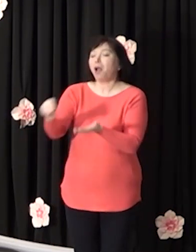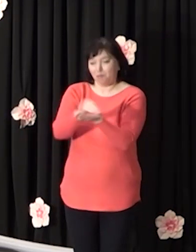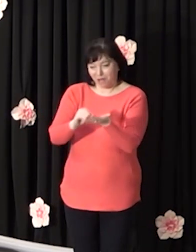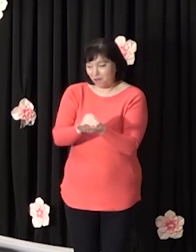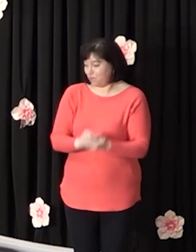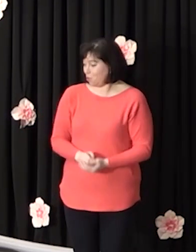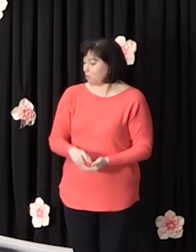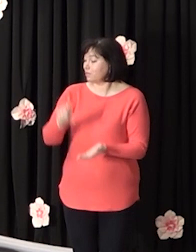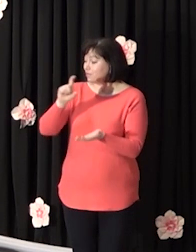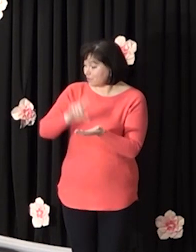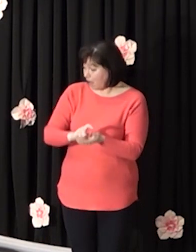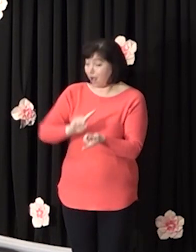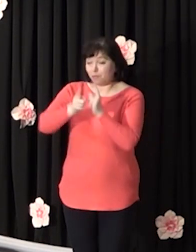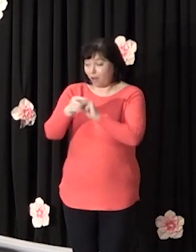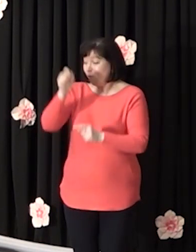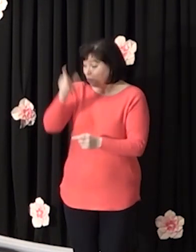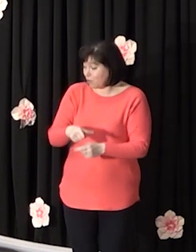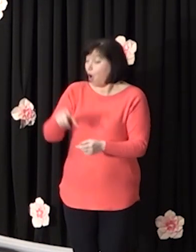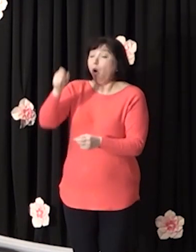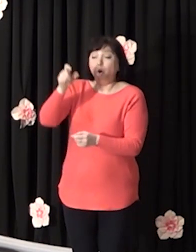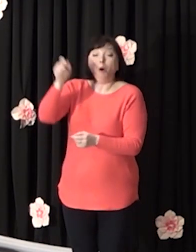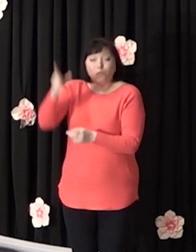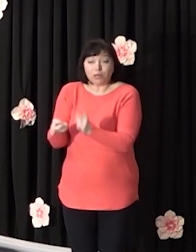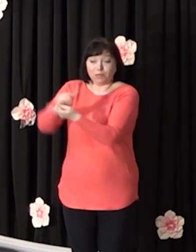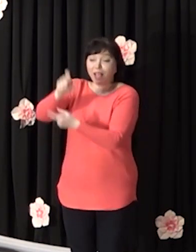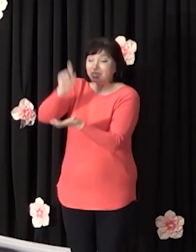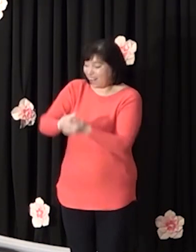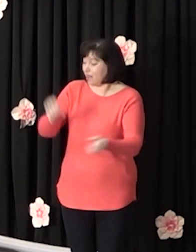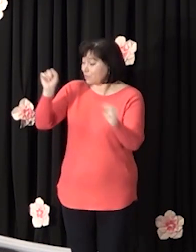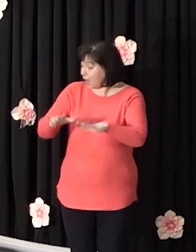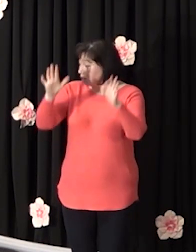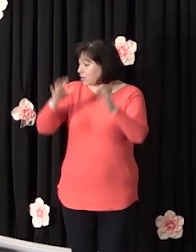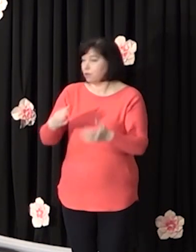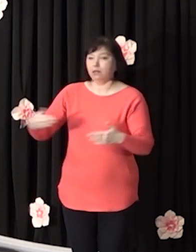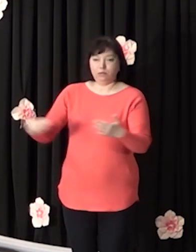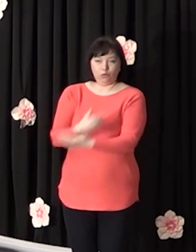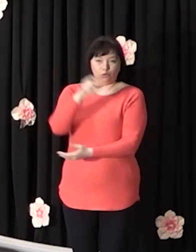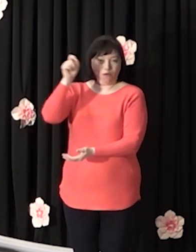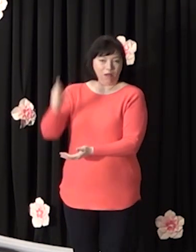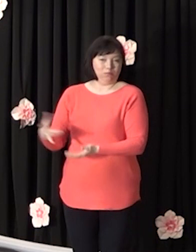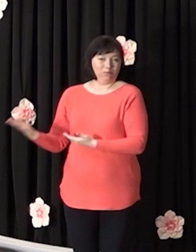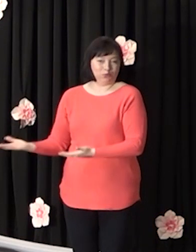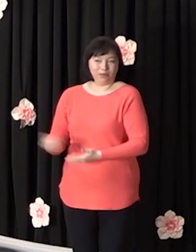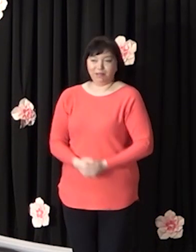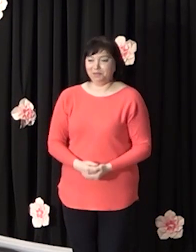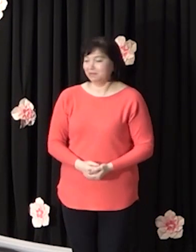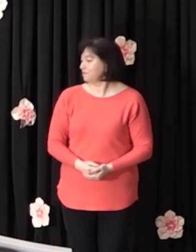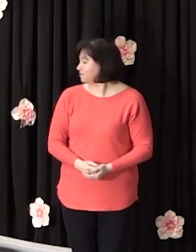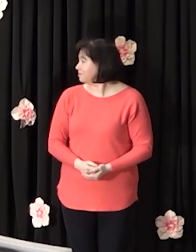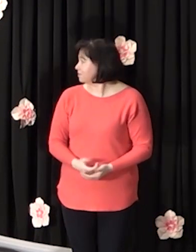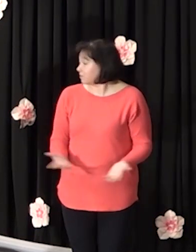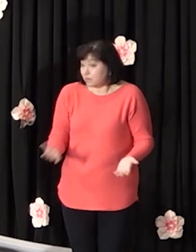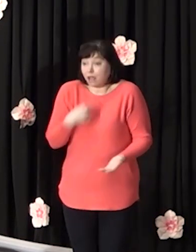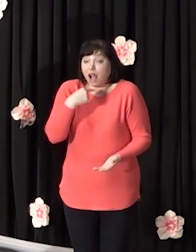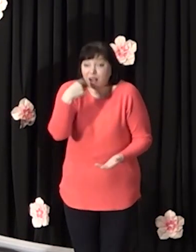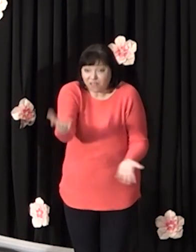фокус. Стаканчик превращается в бутылочку, бутылочка превращается в стаканчик, делаю магический жест, и здесь появляется еще одна бутылка. Я